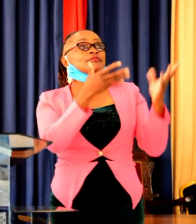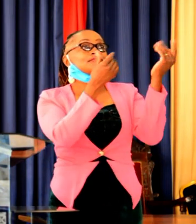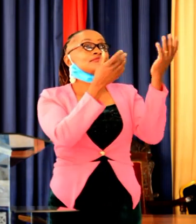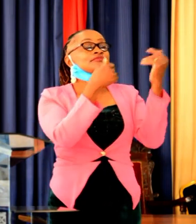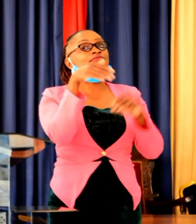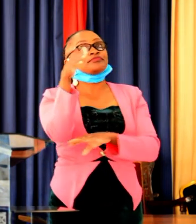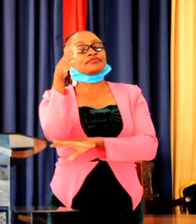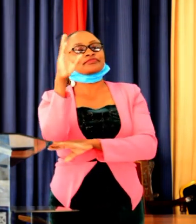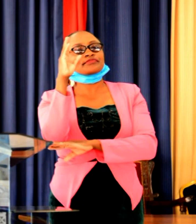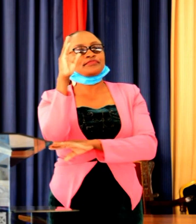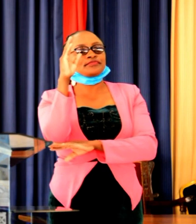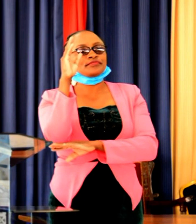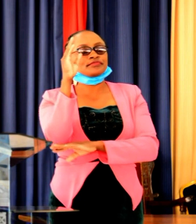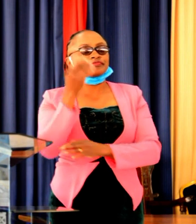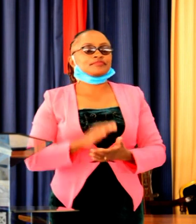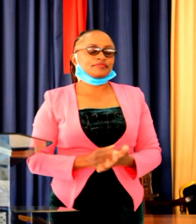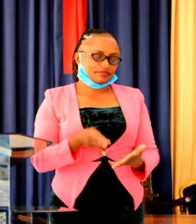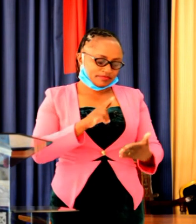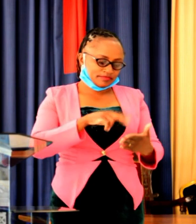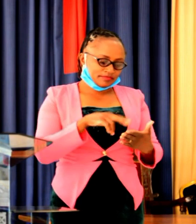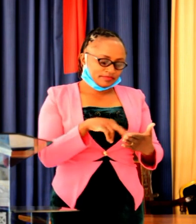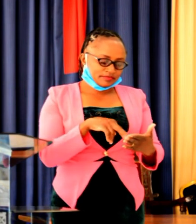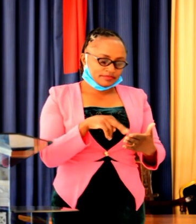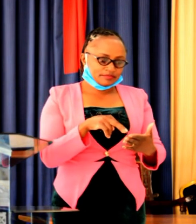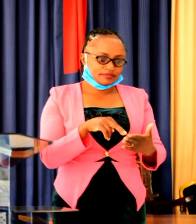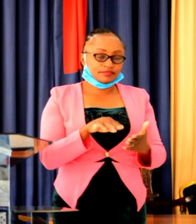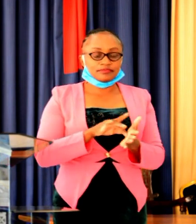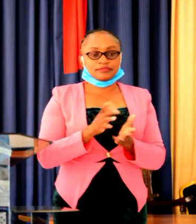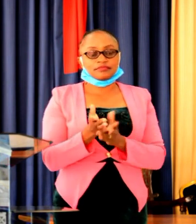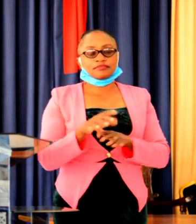Mungu? Maandiko katika Revelation chapter 3 verse 7 and 8